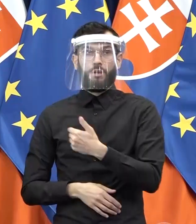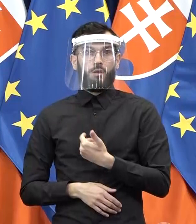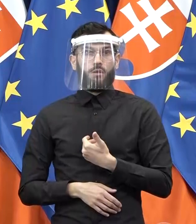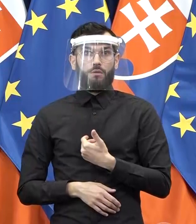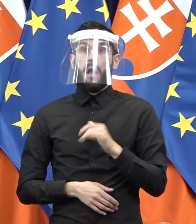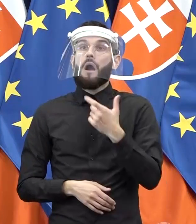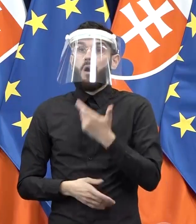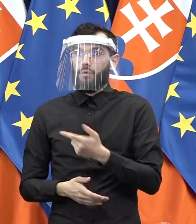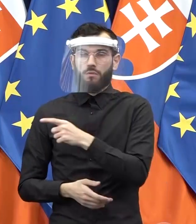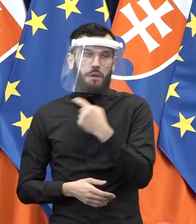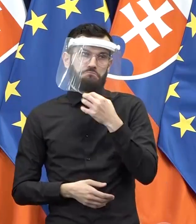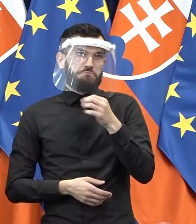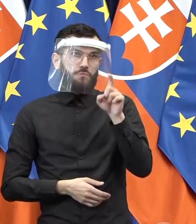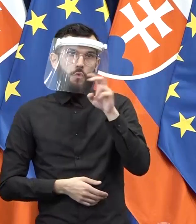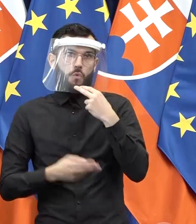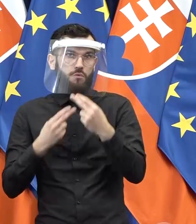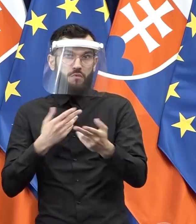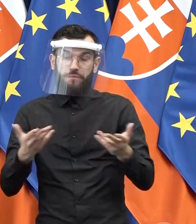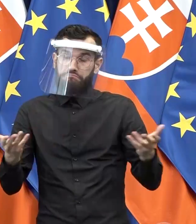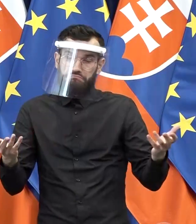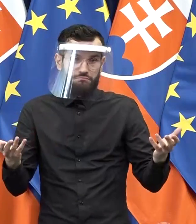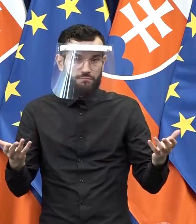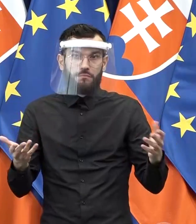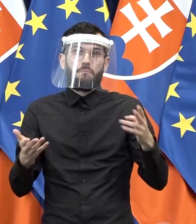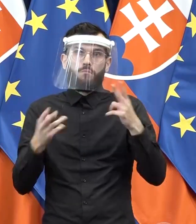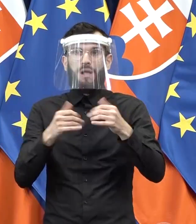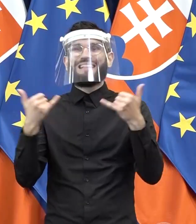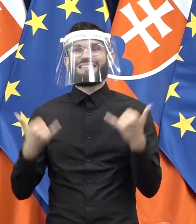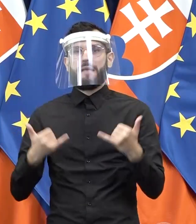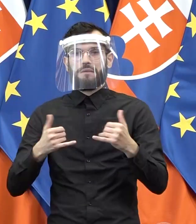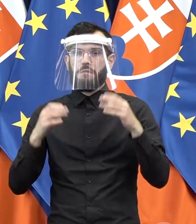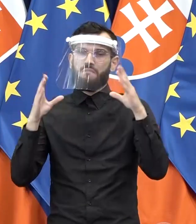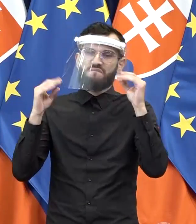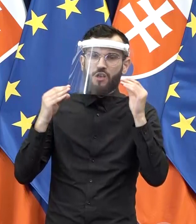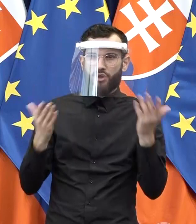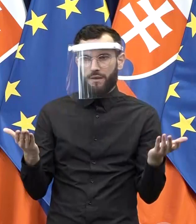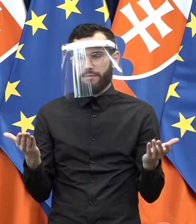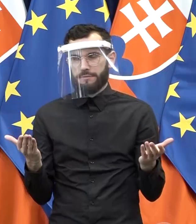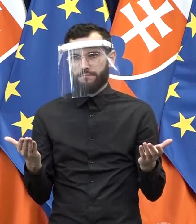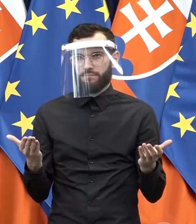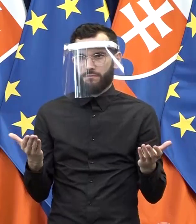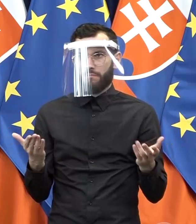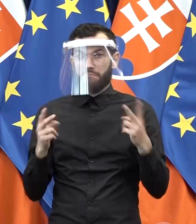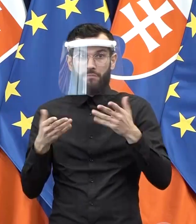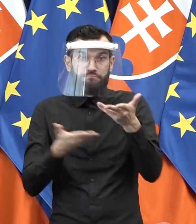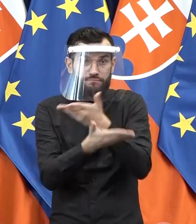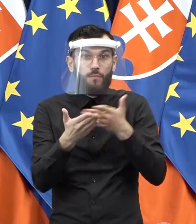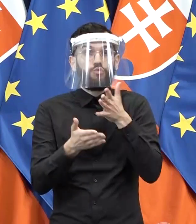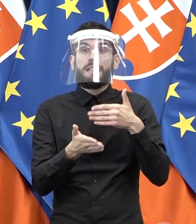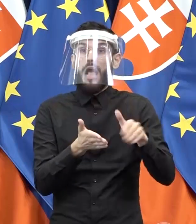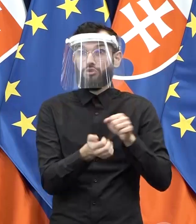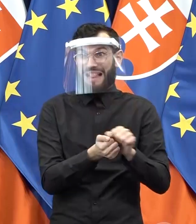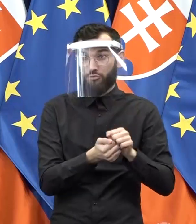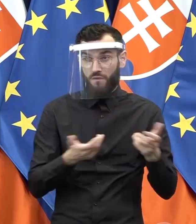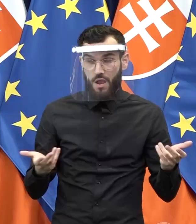odpoved na túto otázku vám keď, tak dám dnes možno podvečer, keď by sme máli nejakú ďalšiu tlačovku,